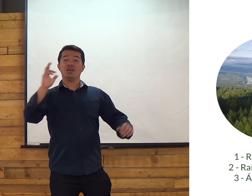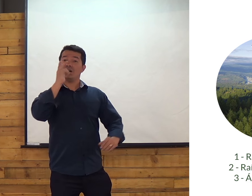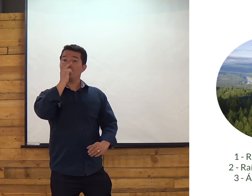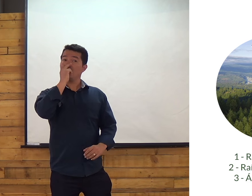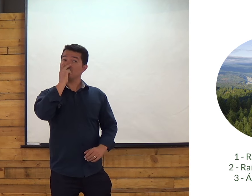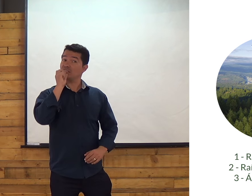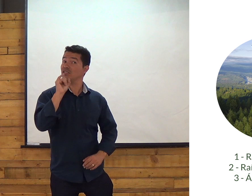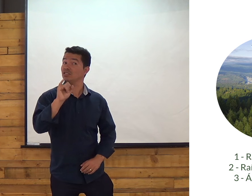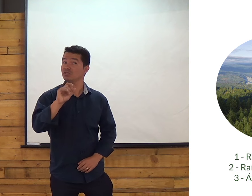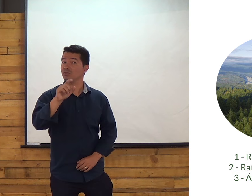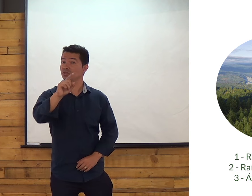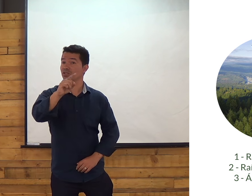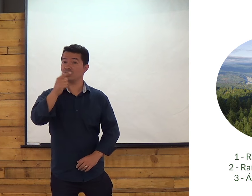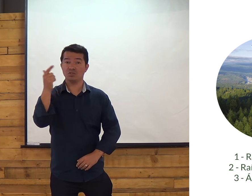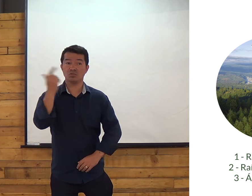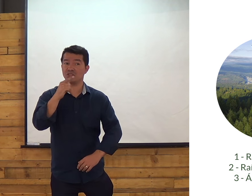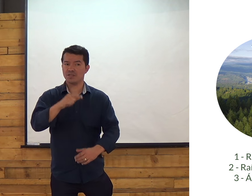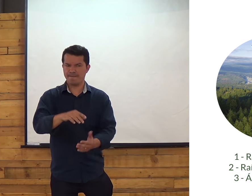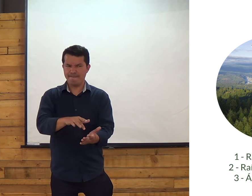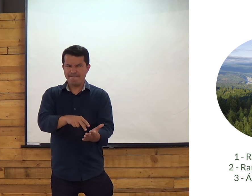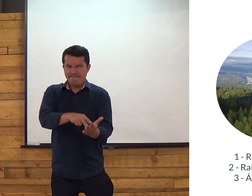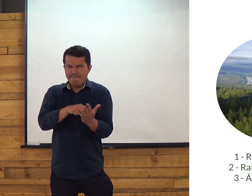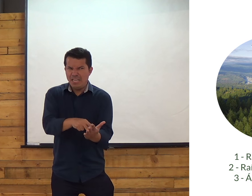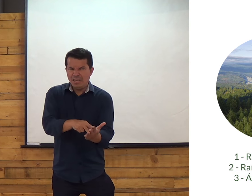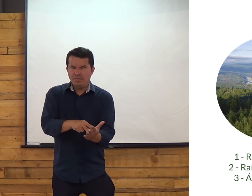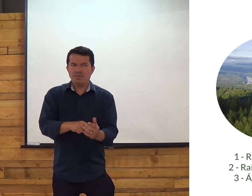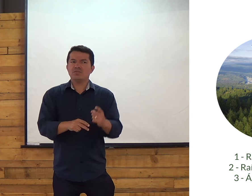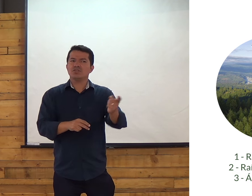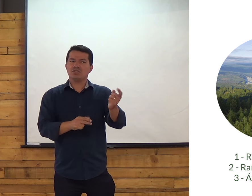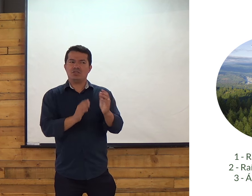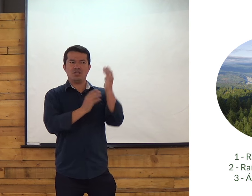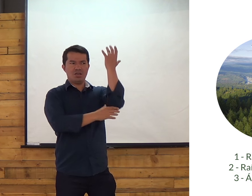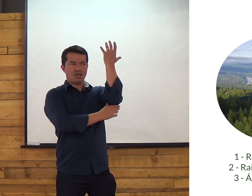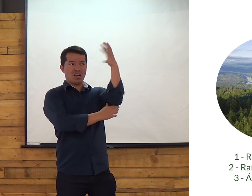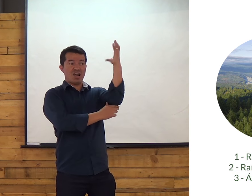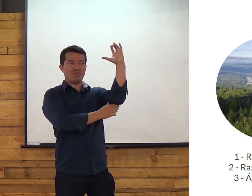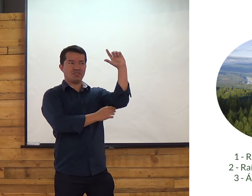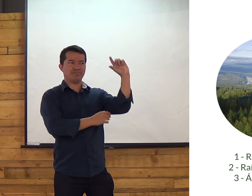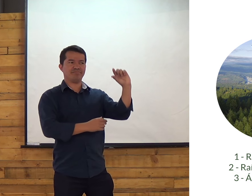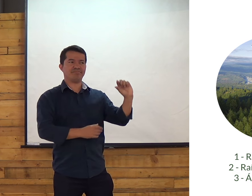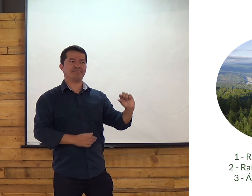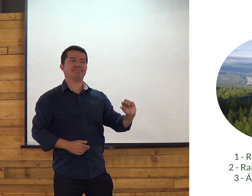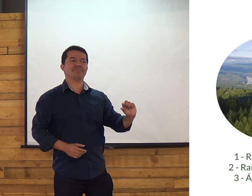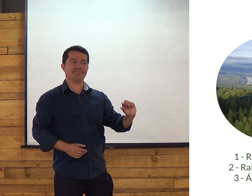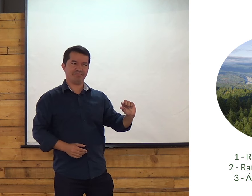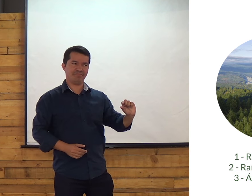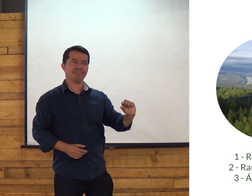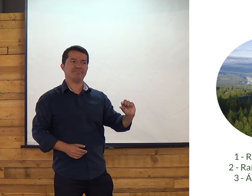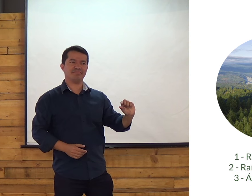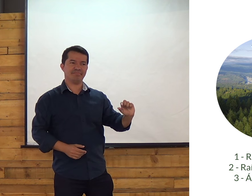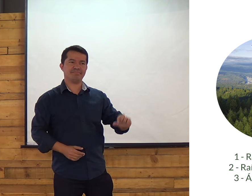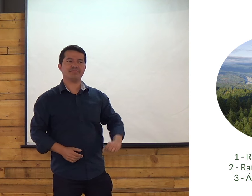vezes eu leio. Eu acho que se você não tem firmeza, você é uma